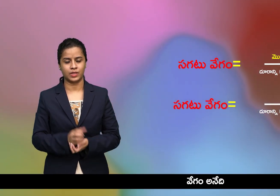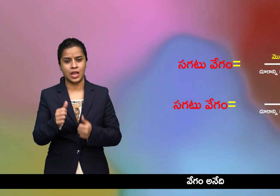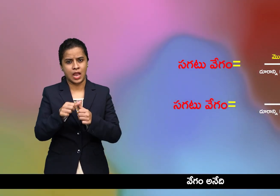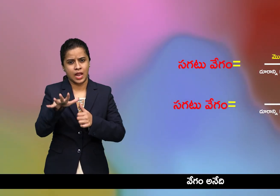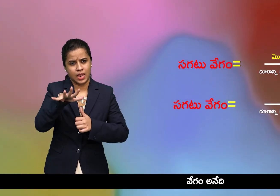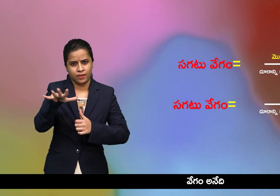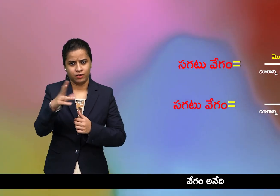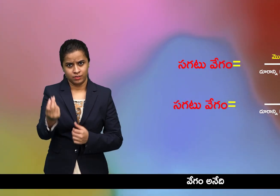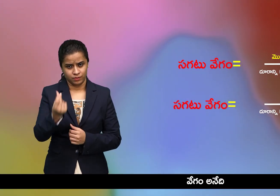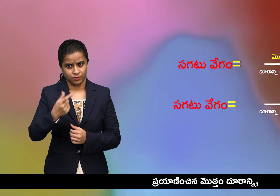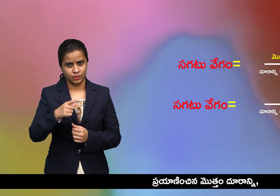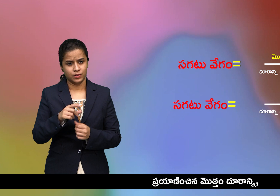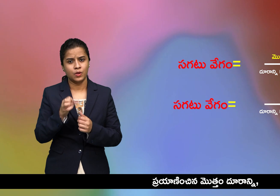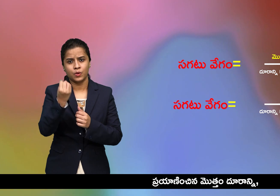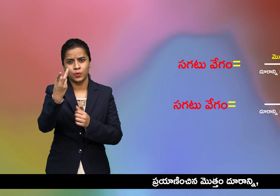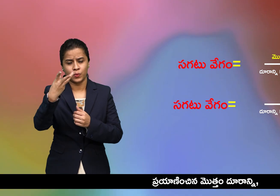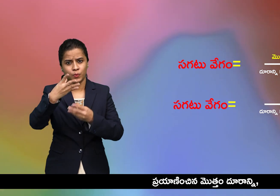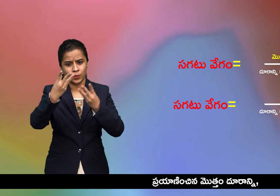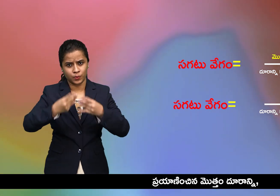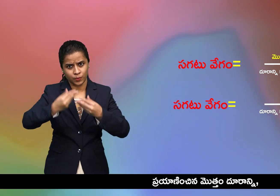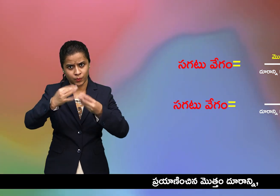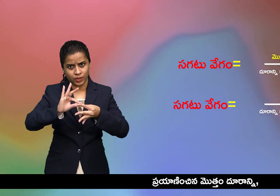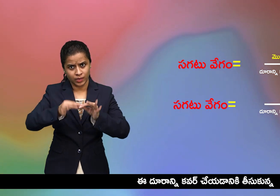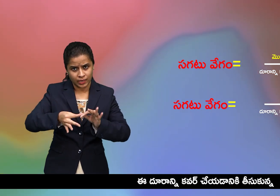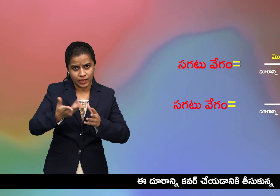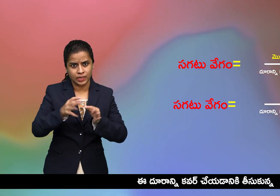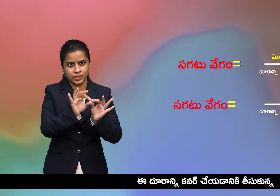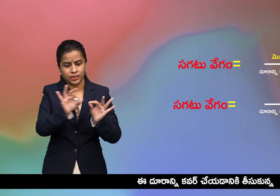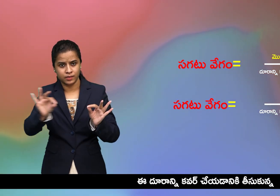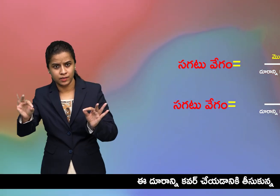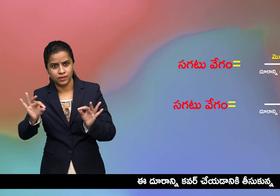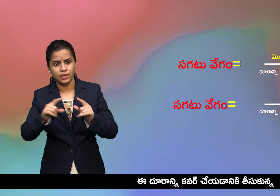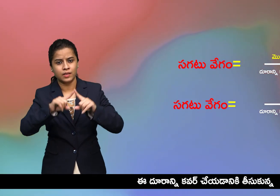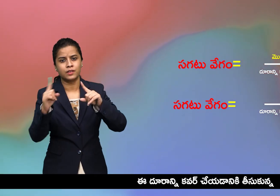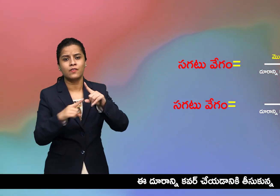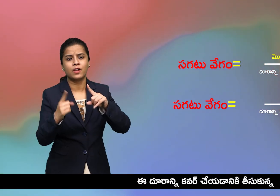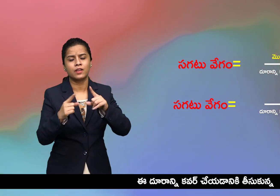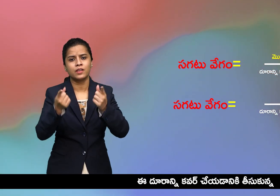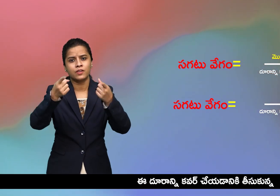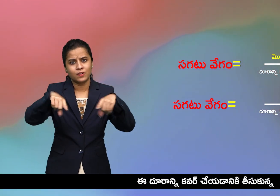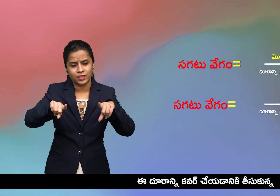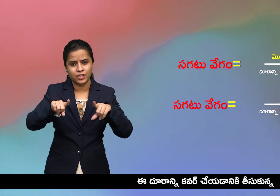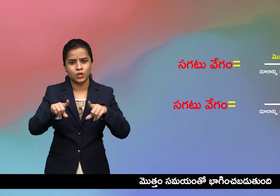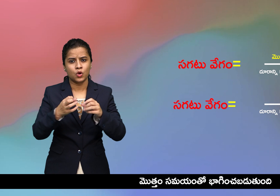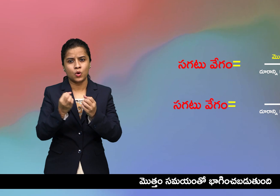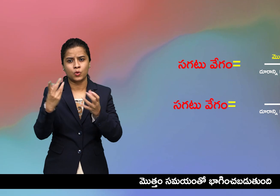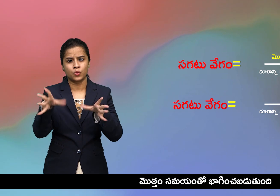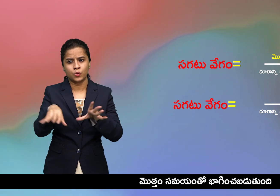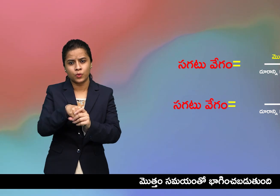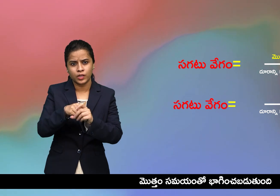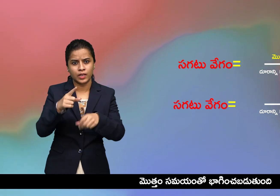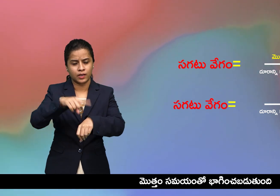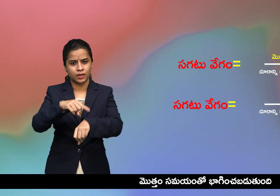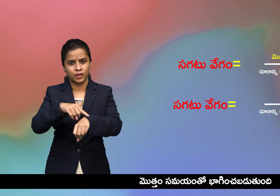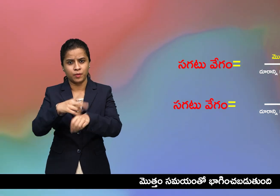సగటు వేగం అనేది ప్రయాణించిన మొత్తం దూరాన్ని ఈ దూరాన్ని కవర్ చేయడానికి తీసుకున్న